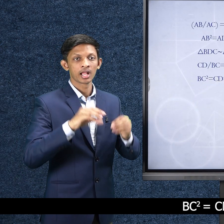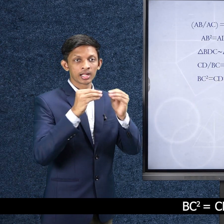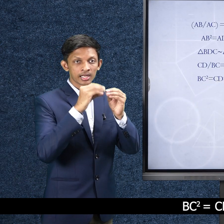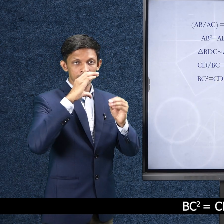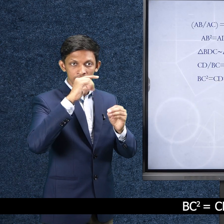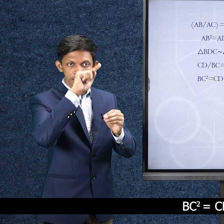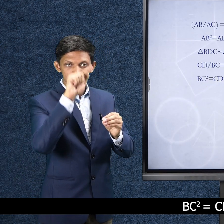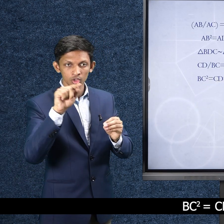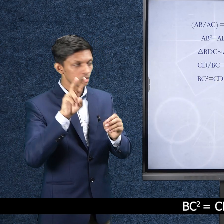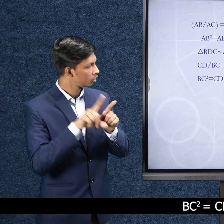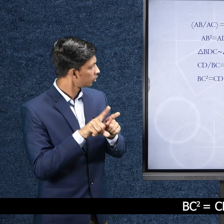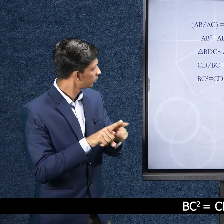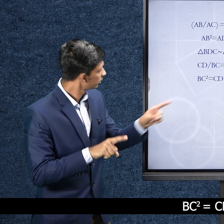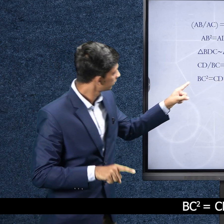BC square is equal to CD into AC.